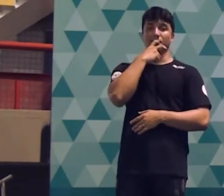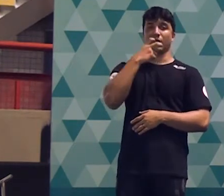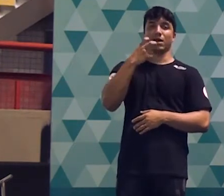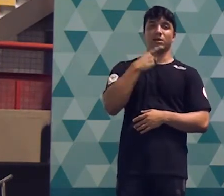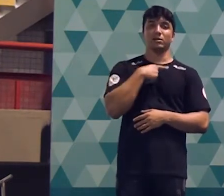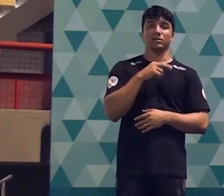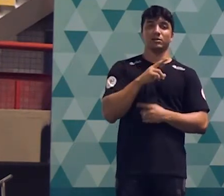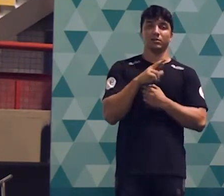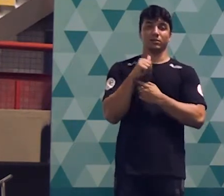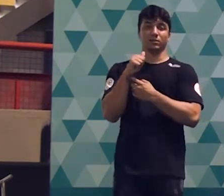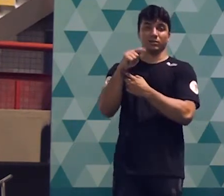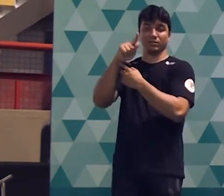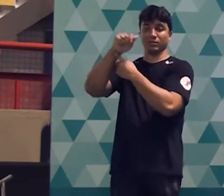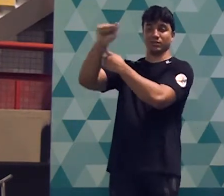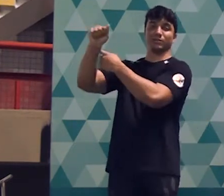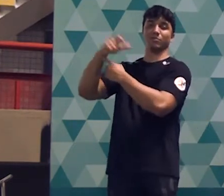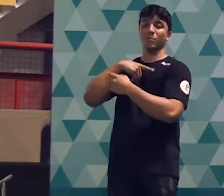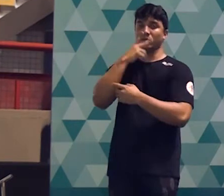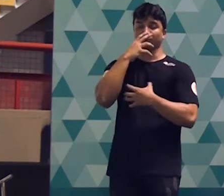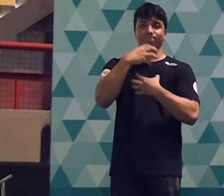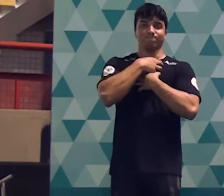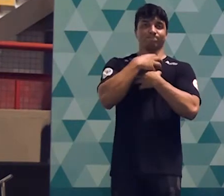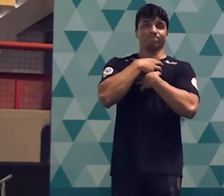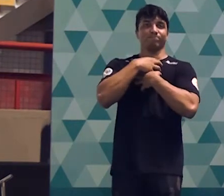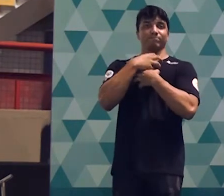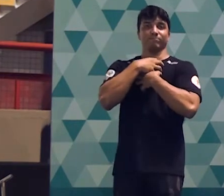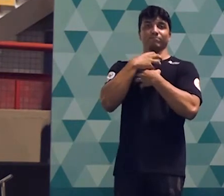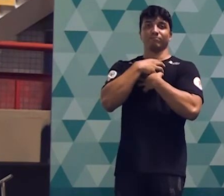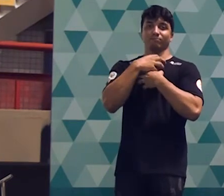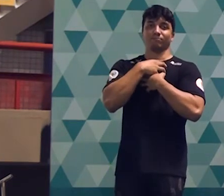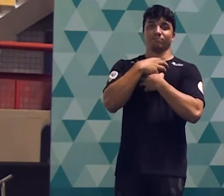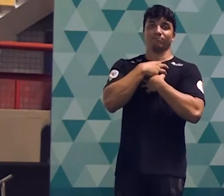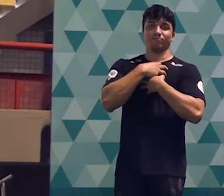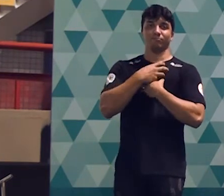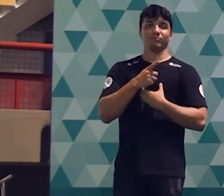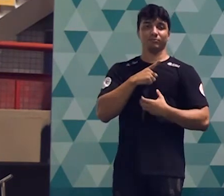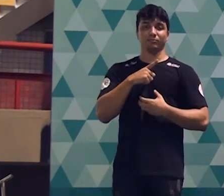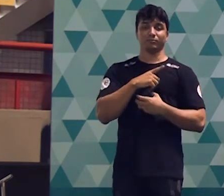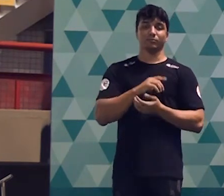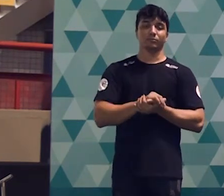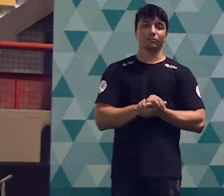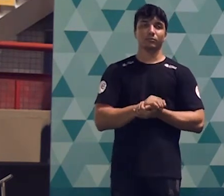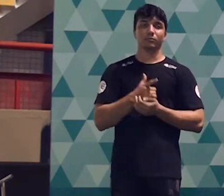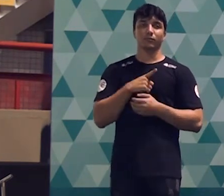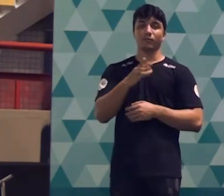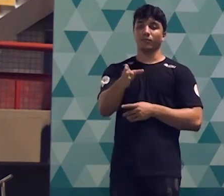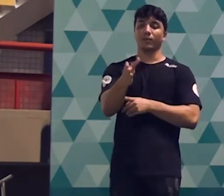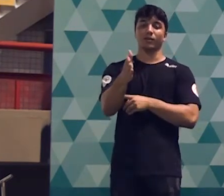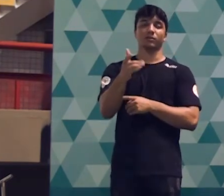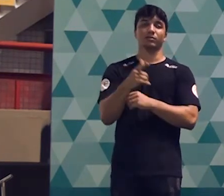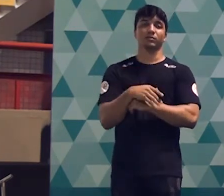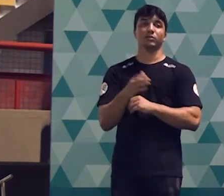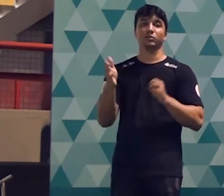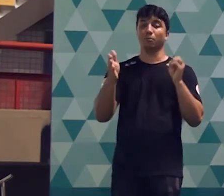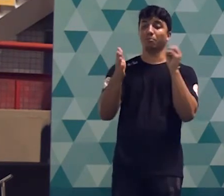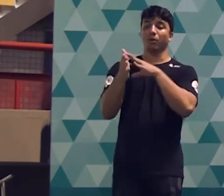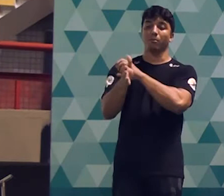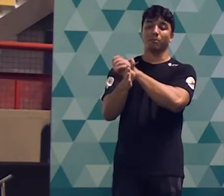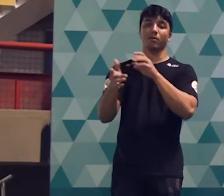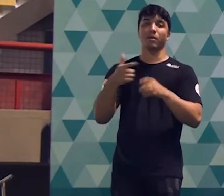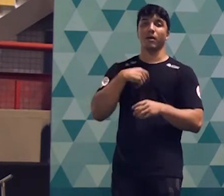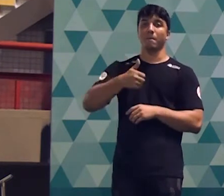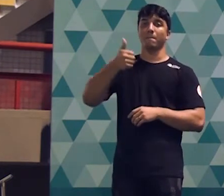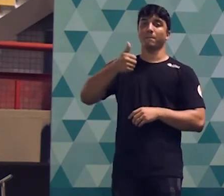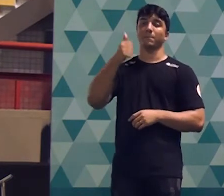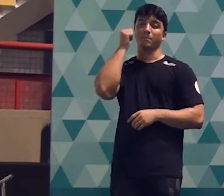rasga a baleia. Quer dizer, a gente se empolga, fica torcendo, bota a mão no meio, ó, quem cuspir primeiro está